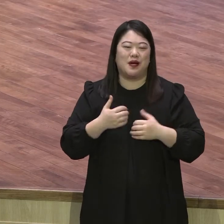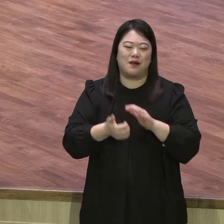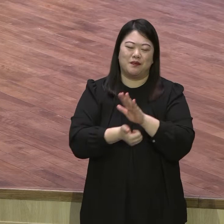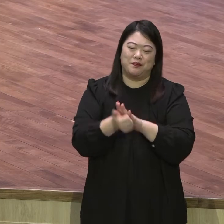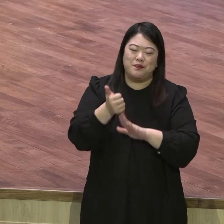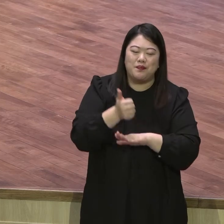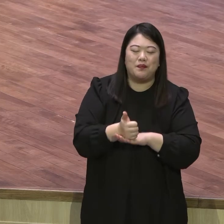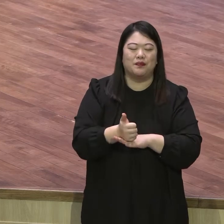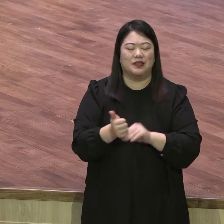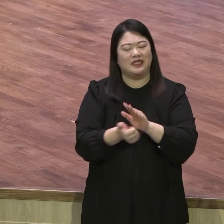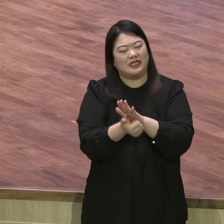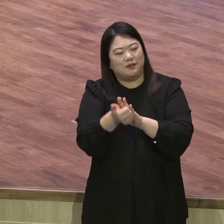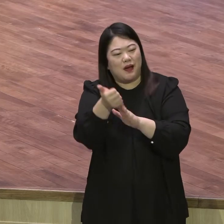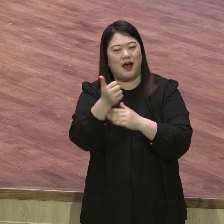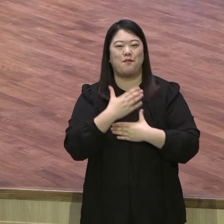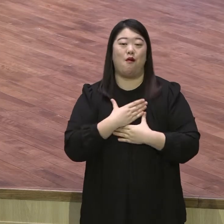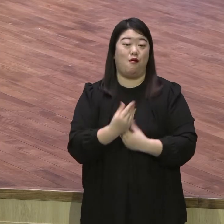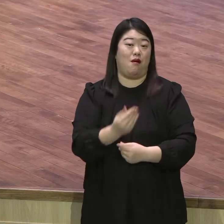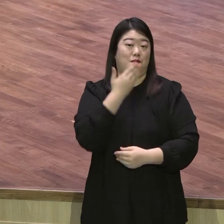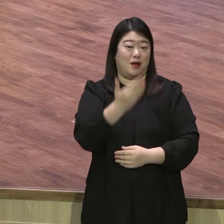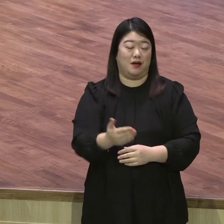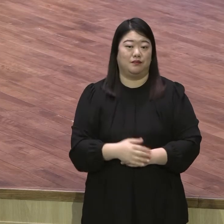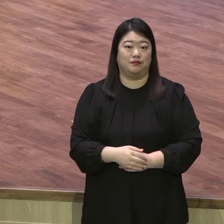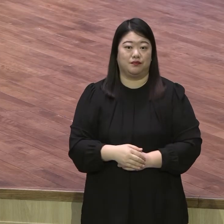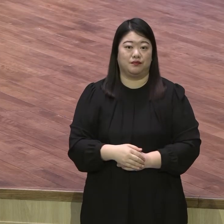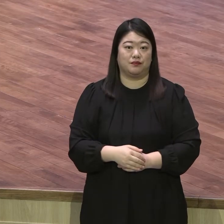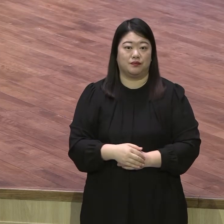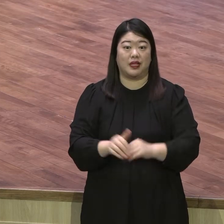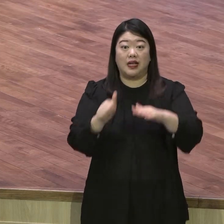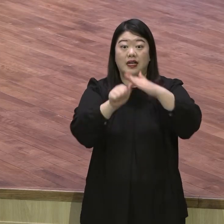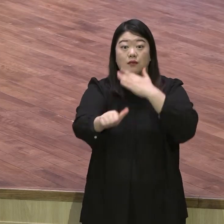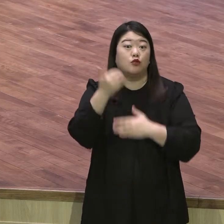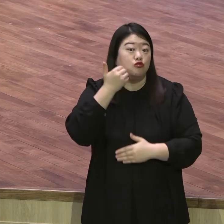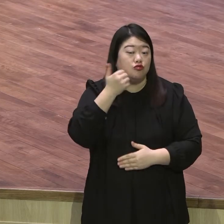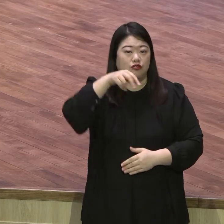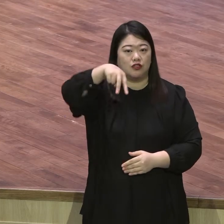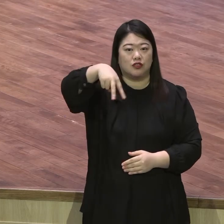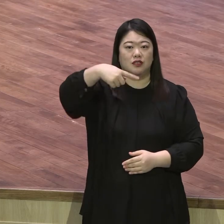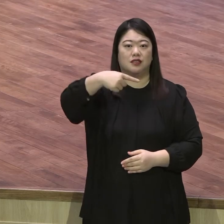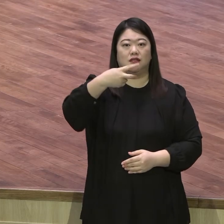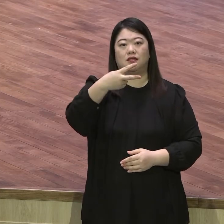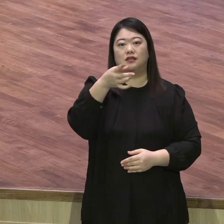이것이 임하게 되어 있어요. 대표적인 것이 스데반의 순교할 때 모습입니다.